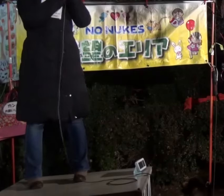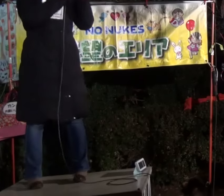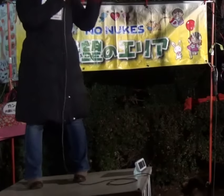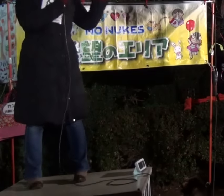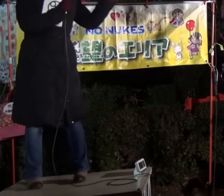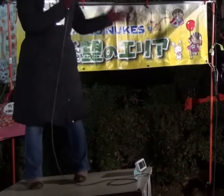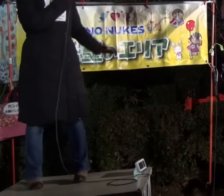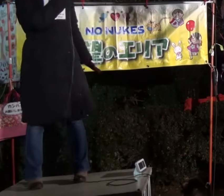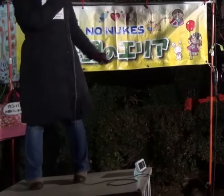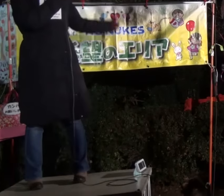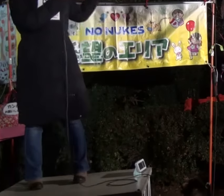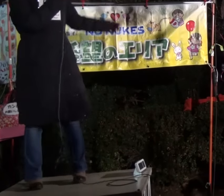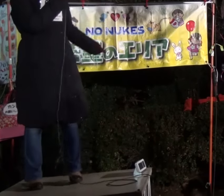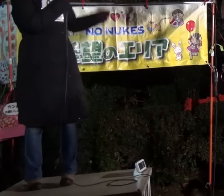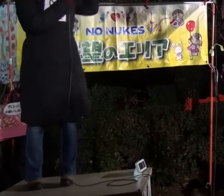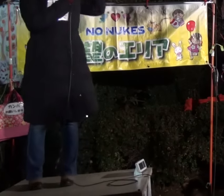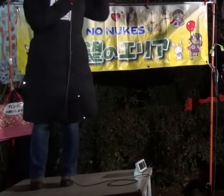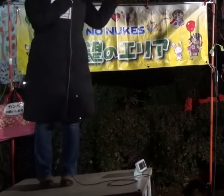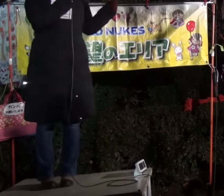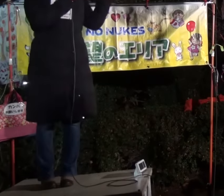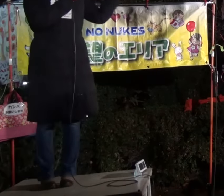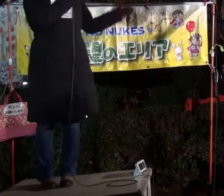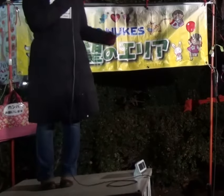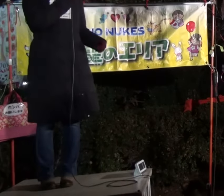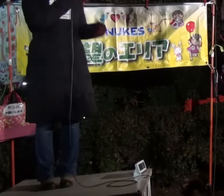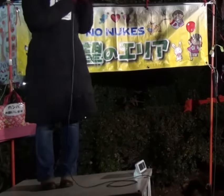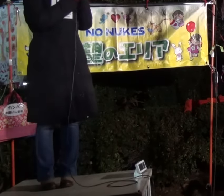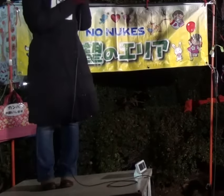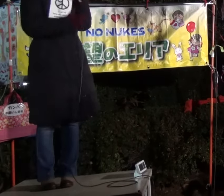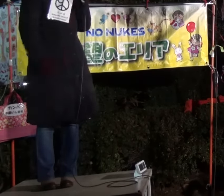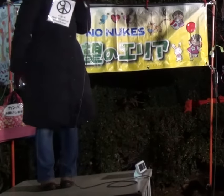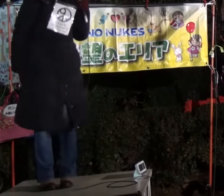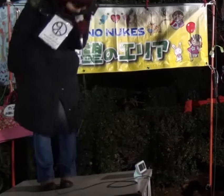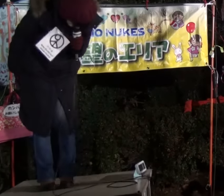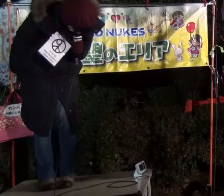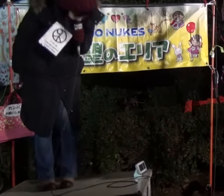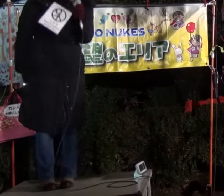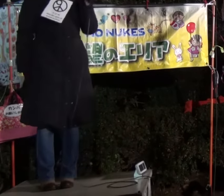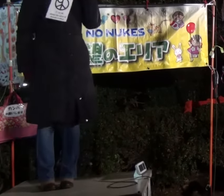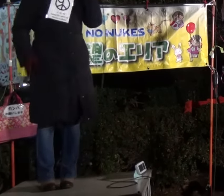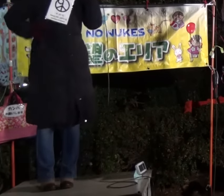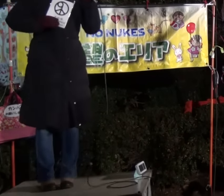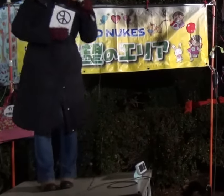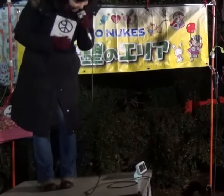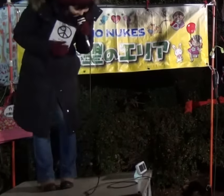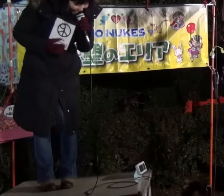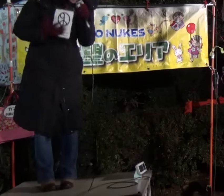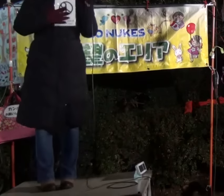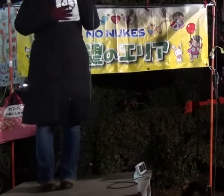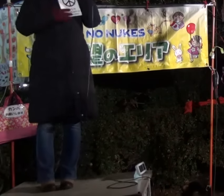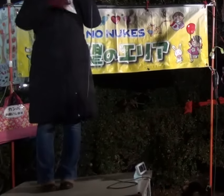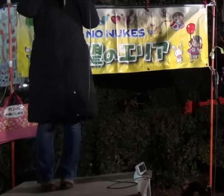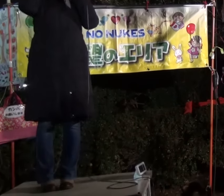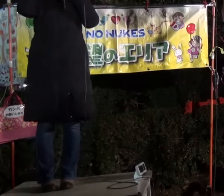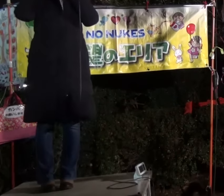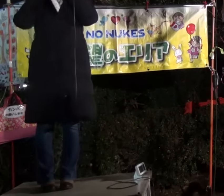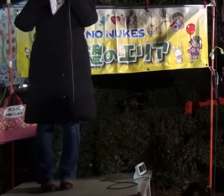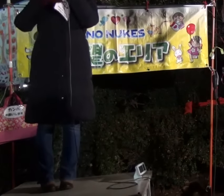ので、池内さんも中で、ね、私たちの声しっかり届けてください。ありがとうございました。